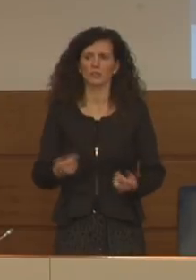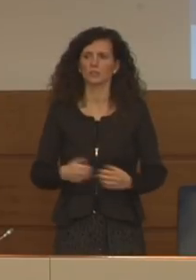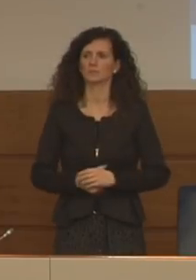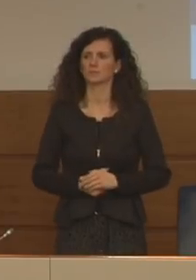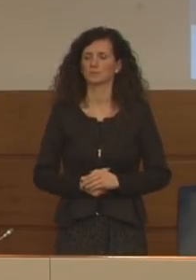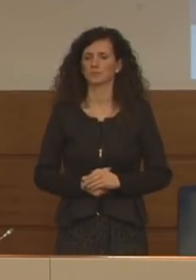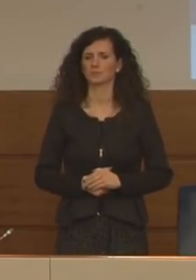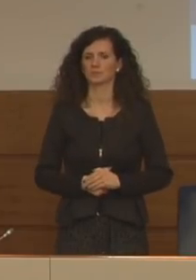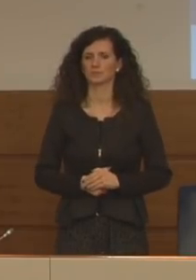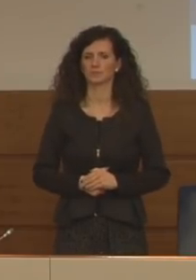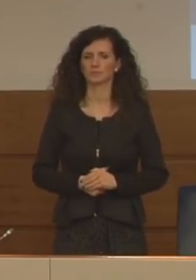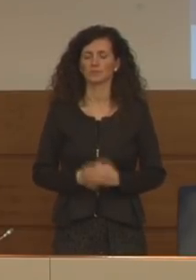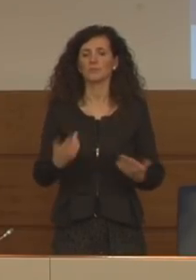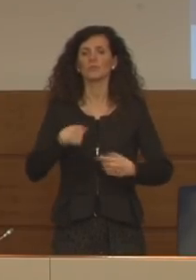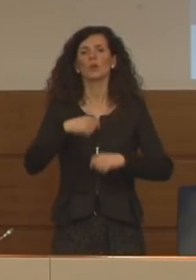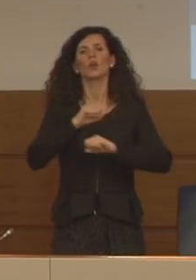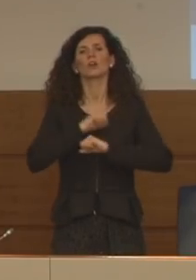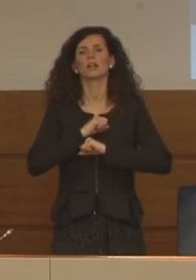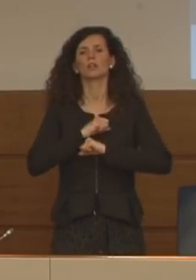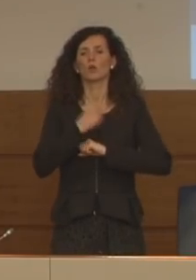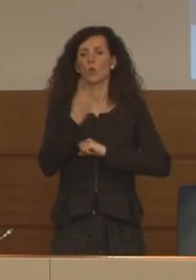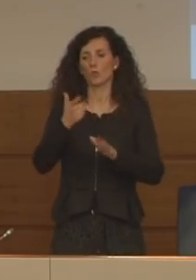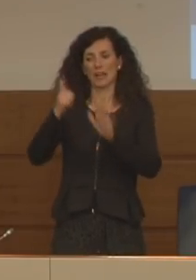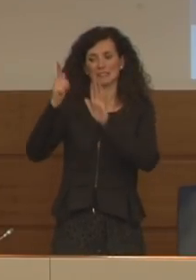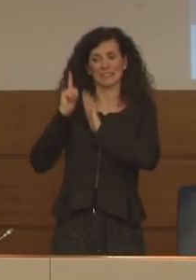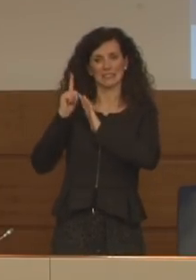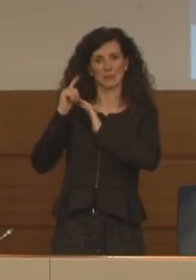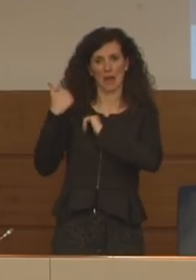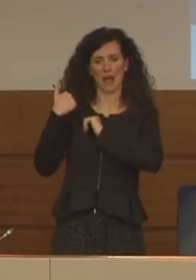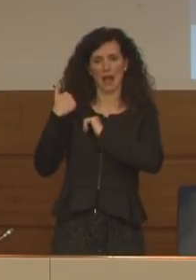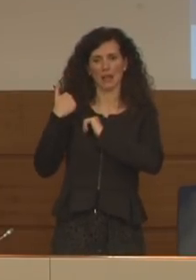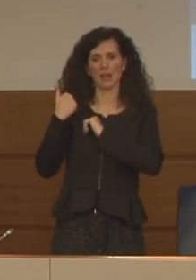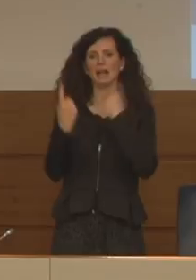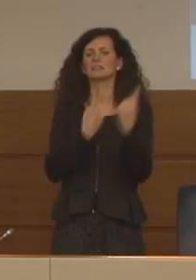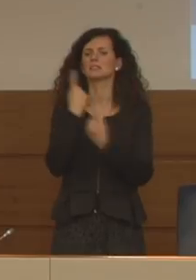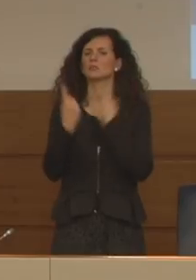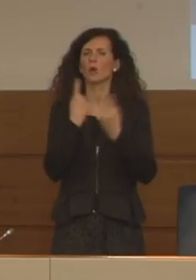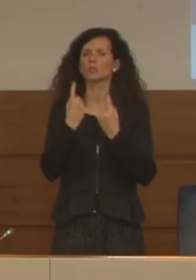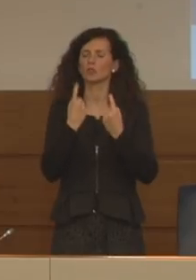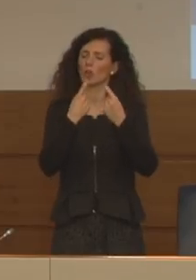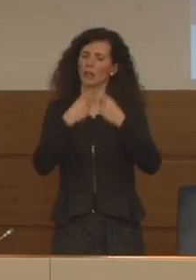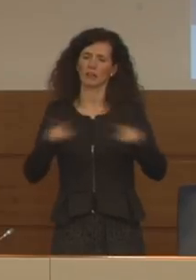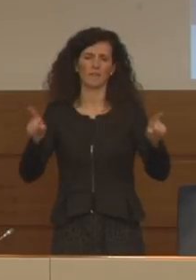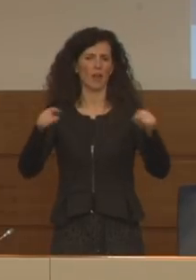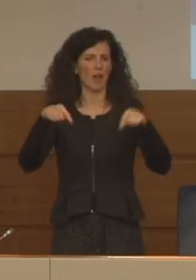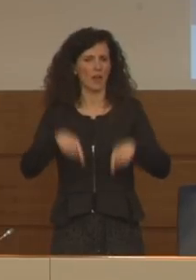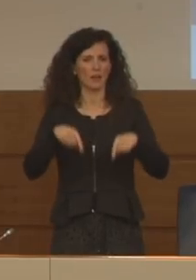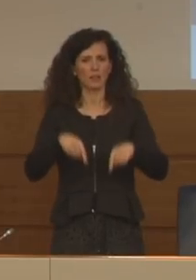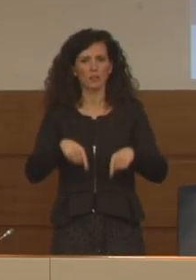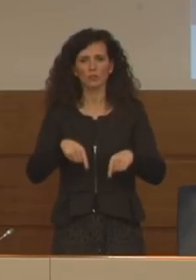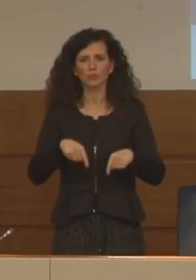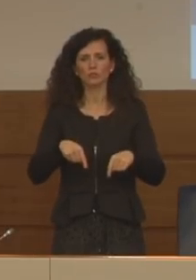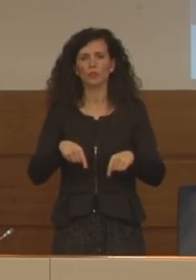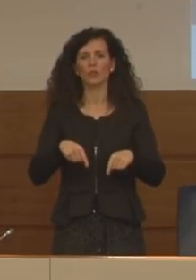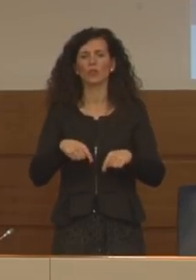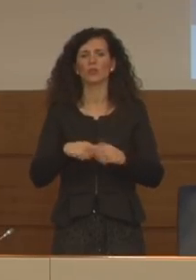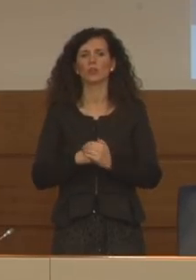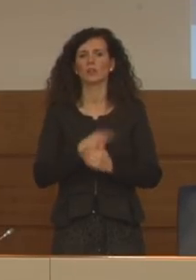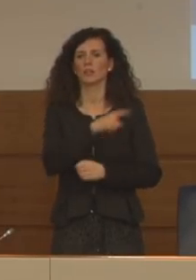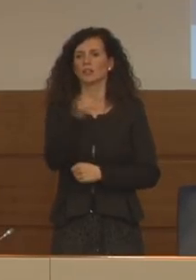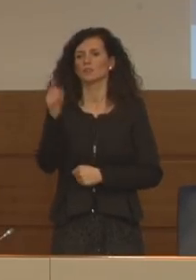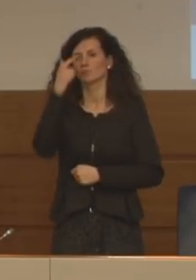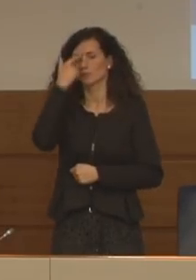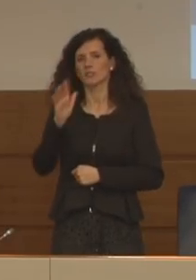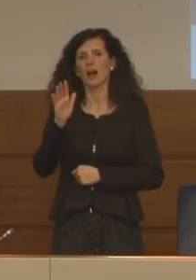che una settimana fa le condizioni erano ben diverse come sapete c'era un'area molto